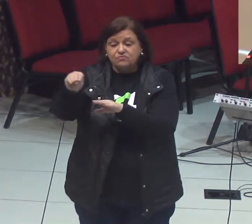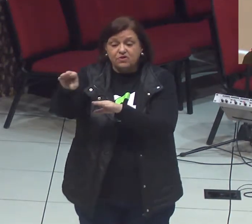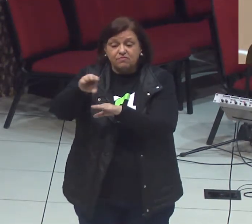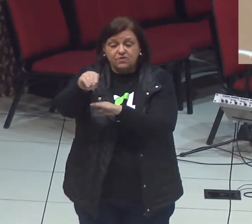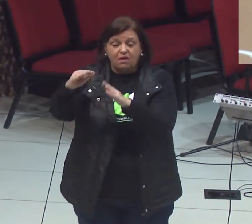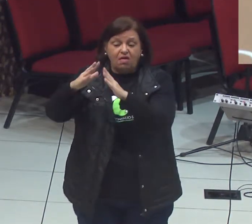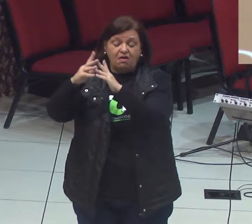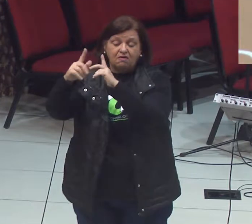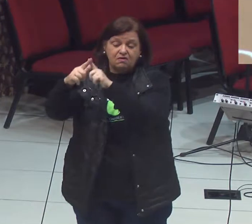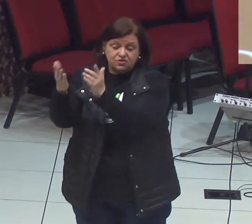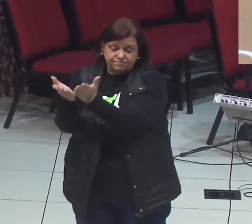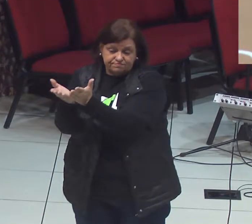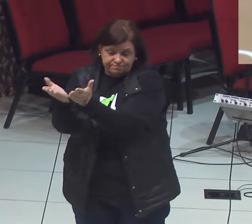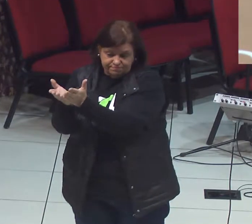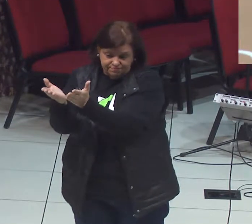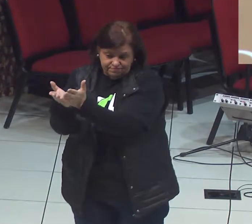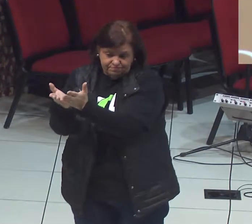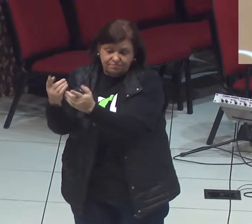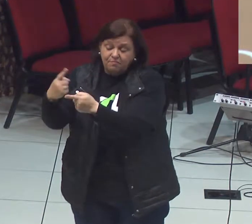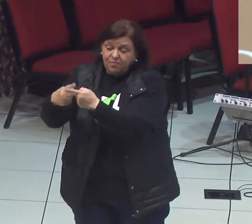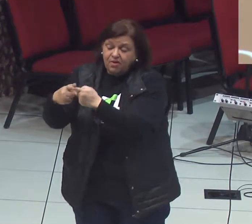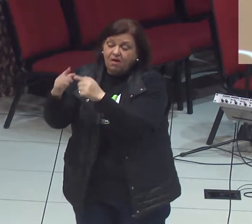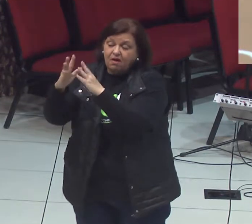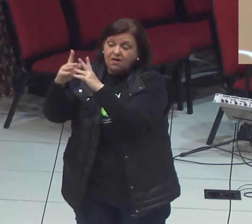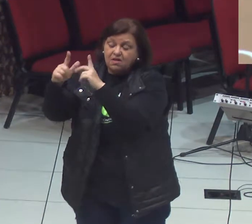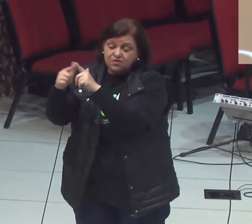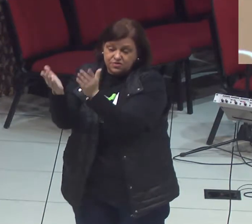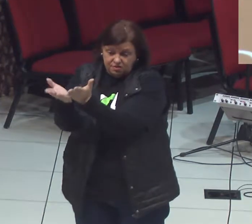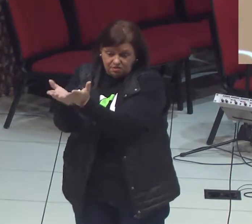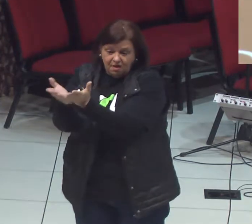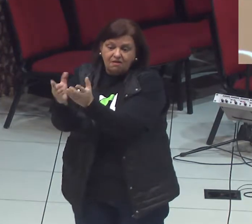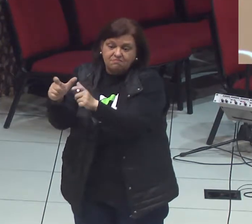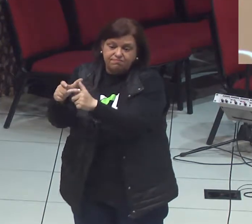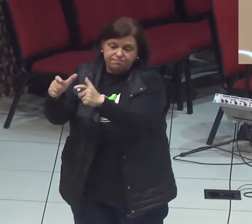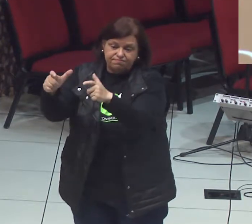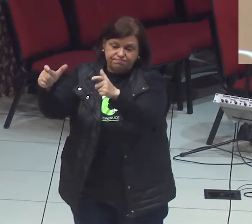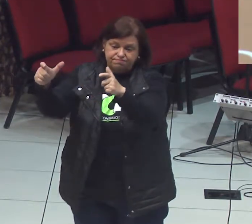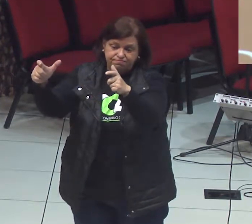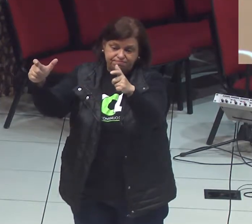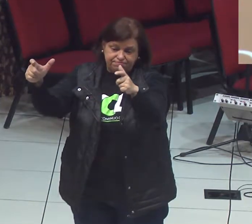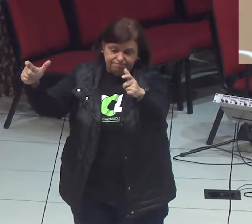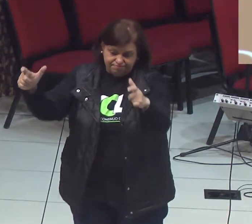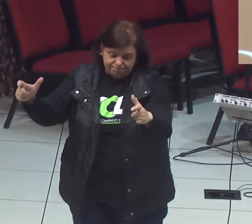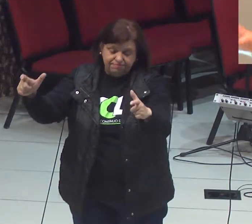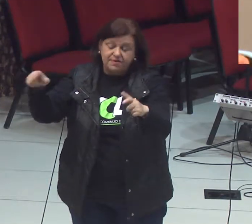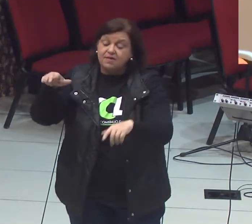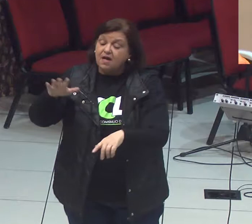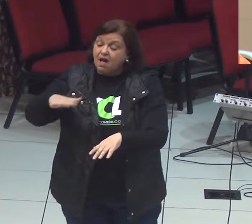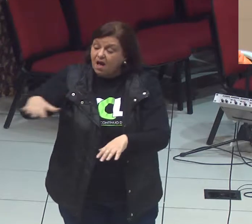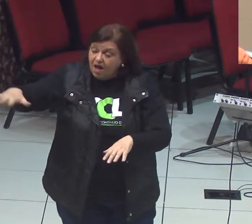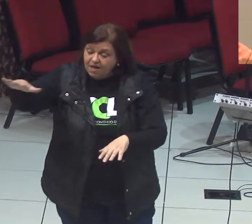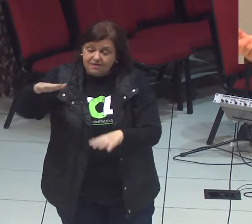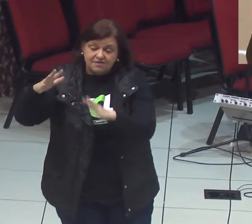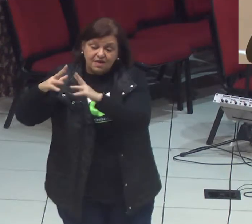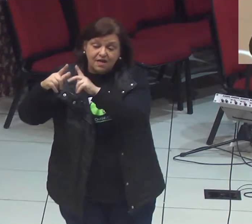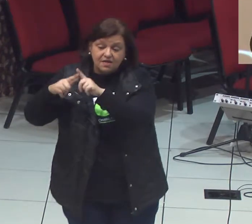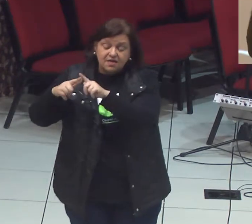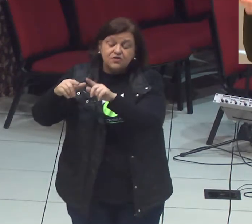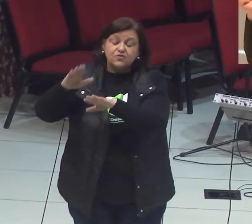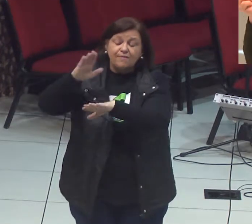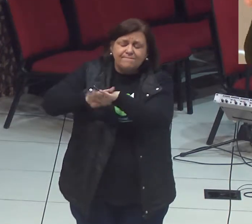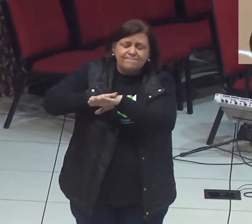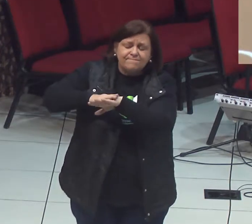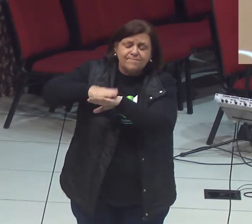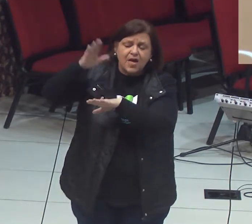igrejas evangélicas no Brasil estão realmente crescendo, que hoje já representam, inclusive, o segundo